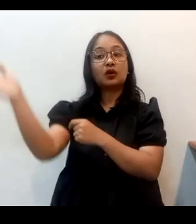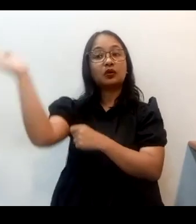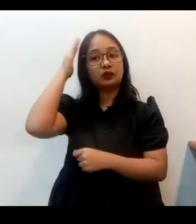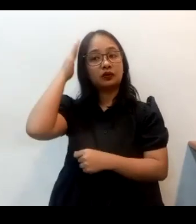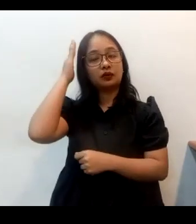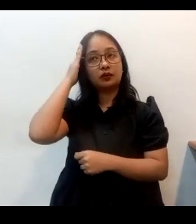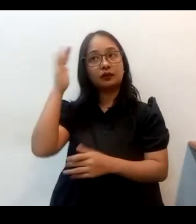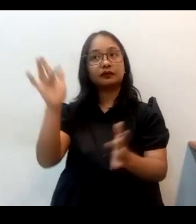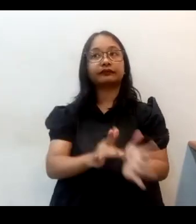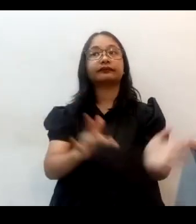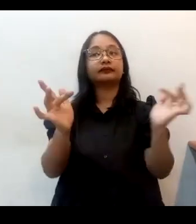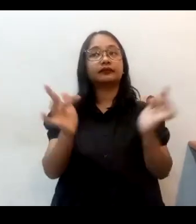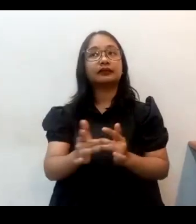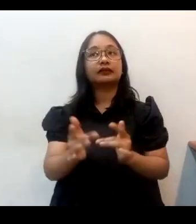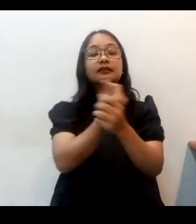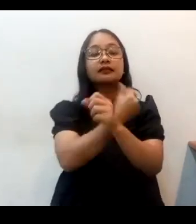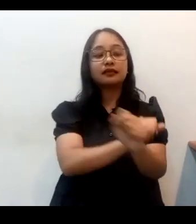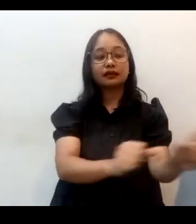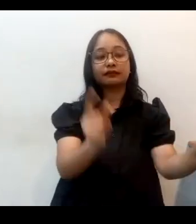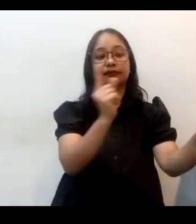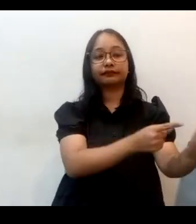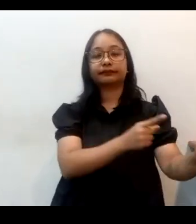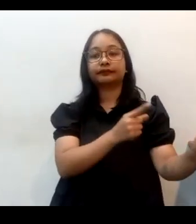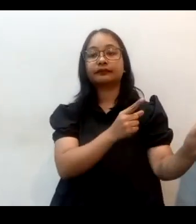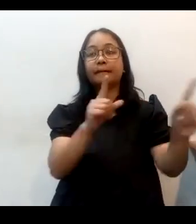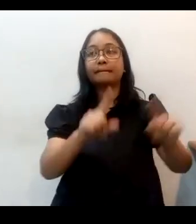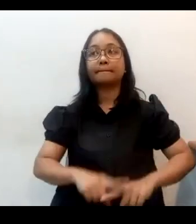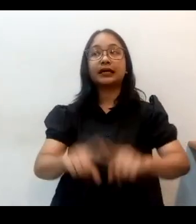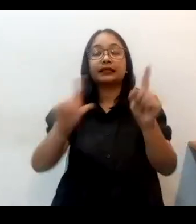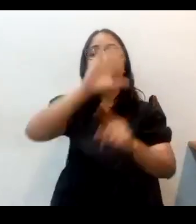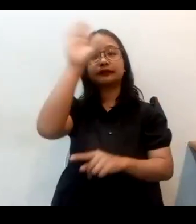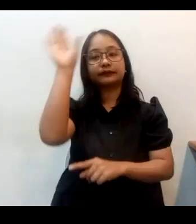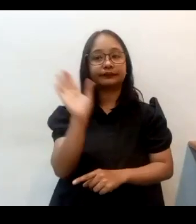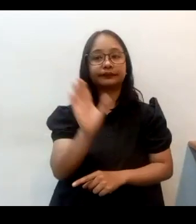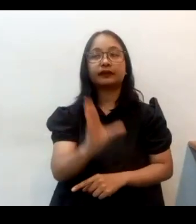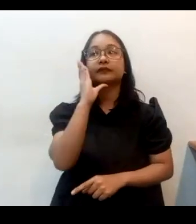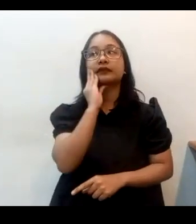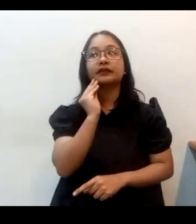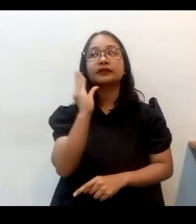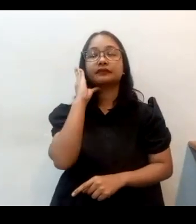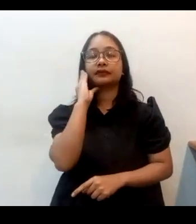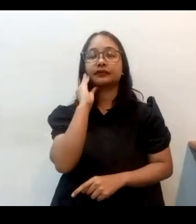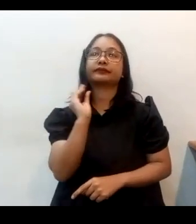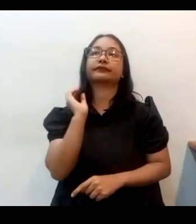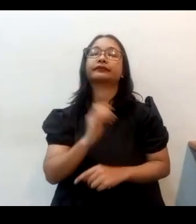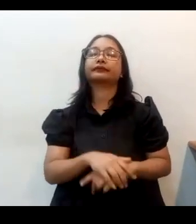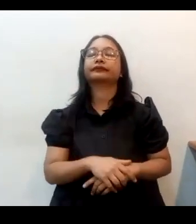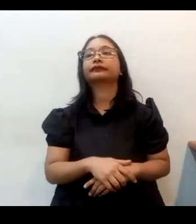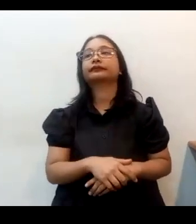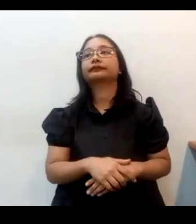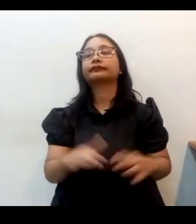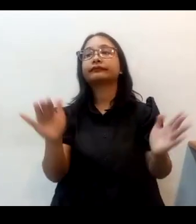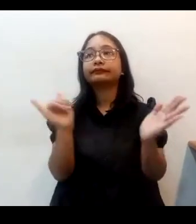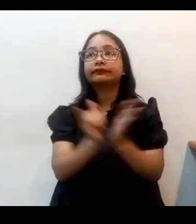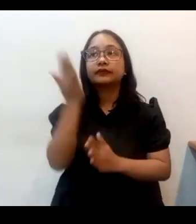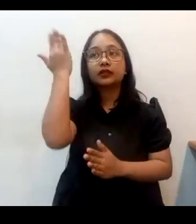saved him. Kundi alam niya lang na iniligtas ni Jesus yung lalaki na ito, ngunit hindi niya po naranasan na iniligtas siya ni Jesus. That's why he doesn't